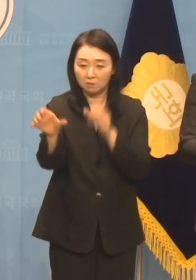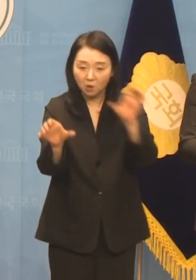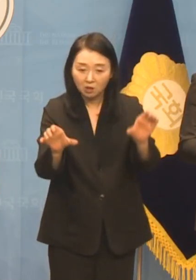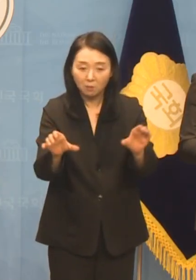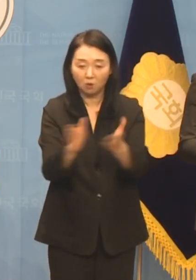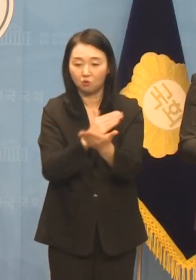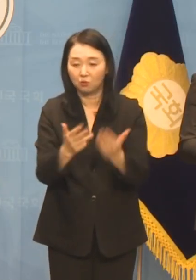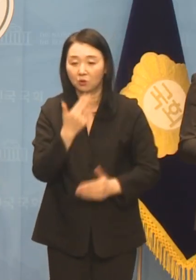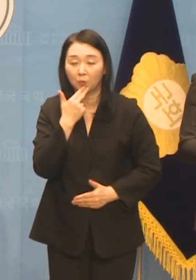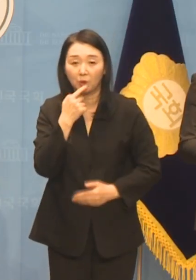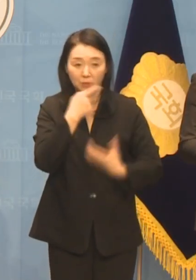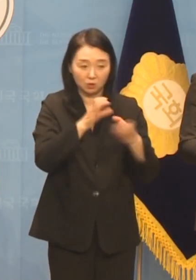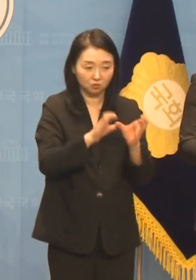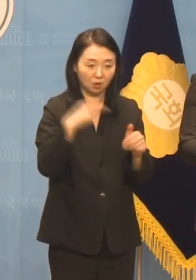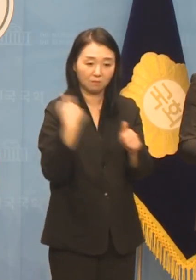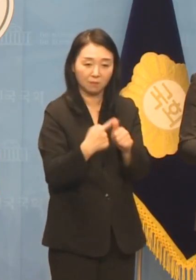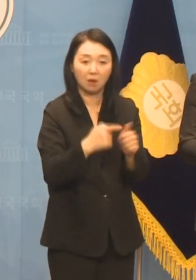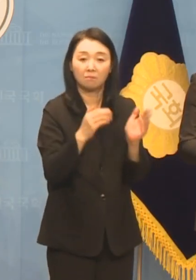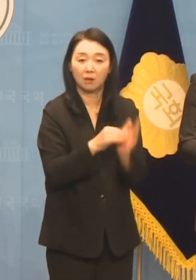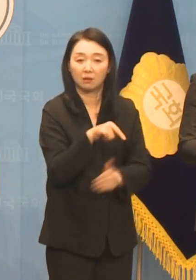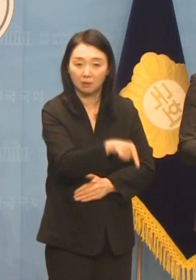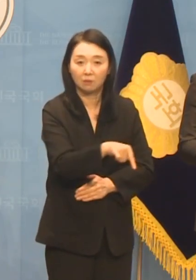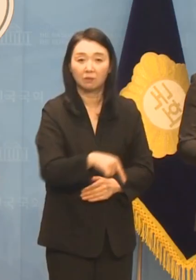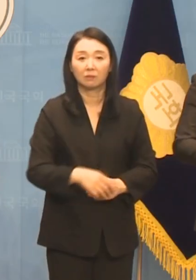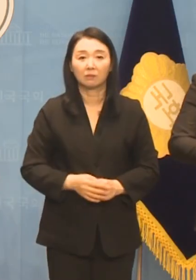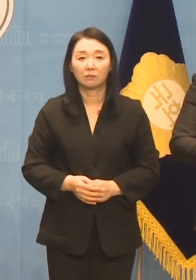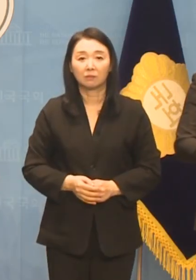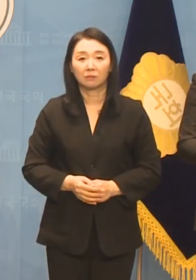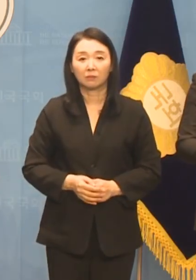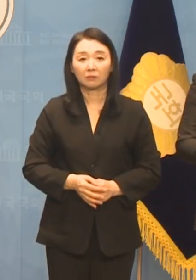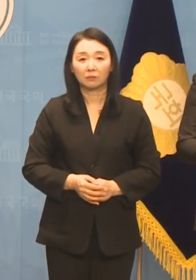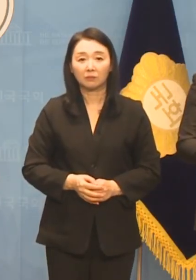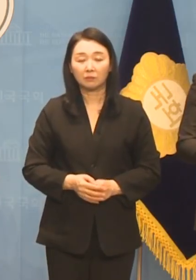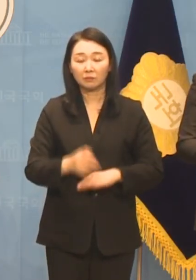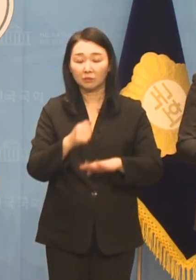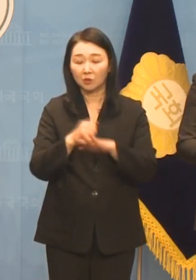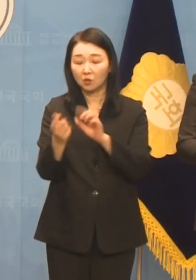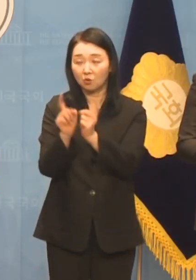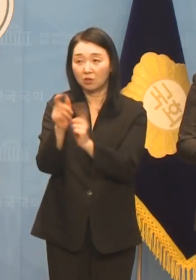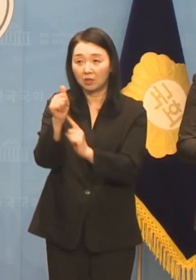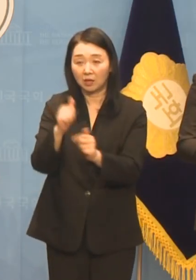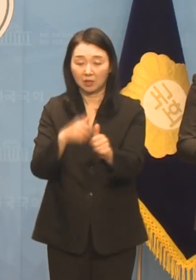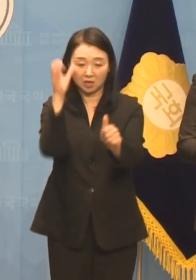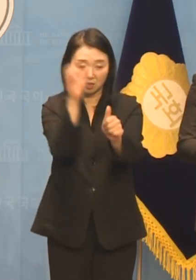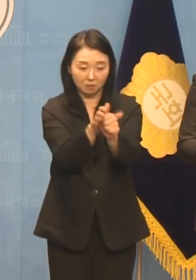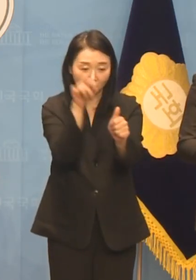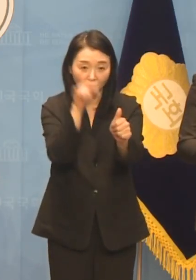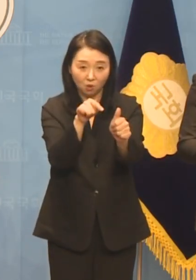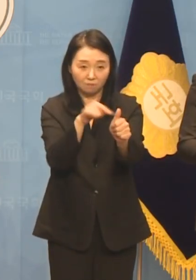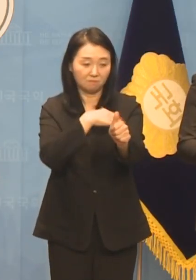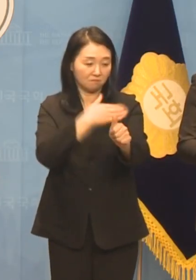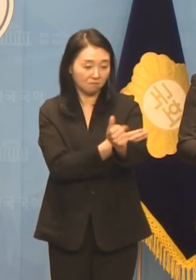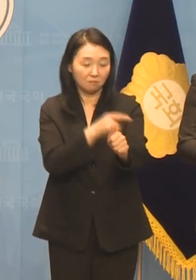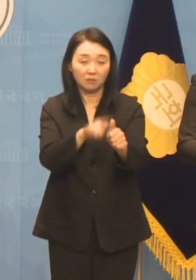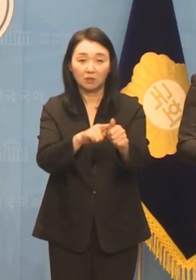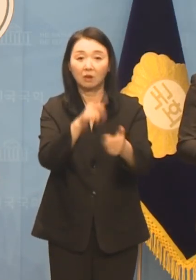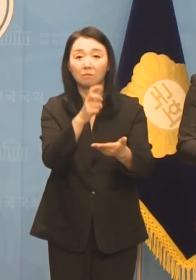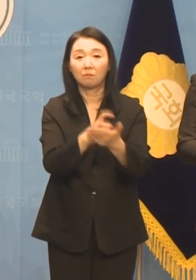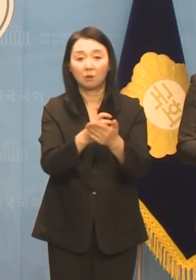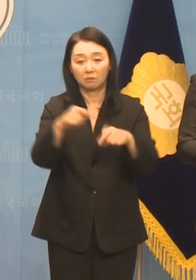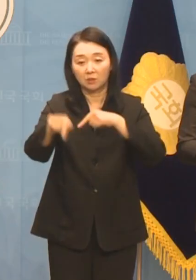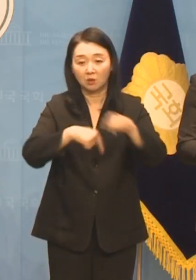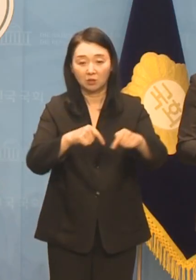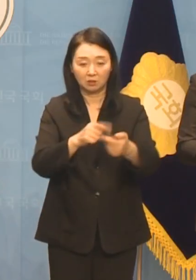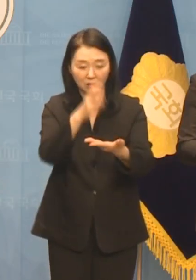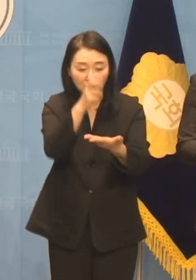채 더불어민주당을 비난하는 내용으로 구성되어 있어 권한대행의 임명권 행사에 대한 법적, 정치적 정당성에